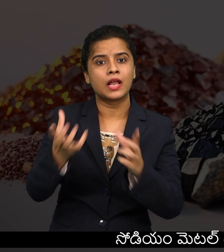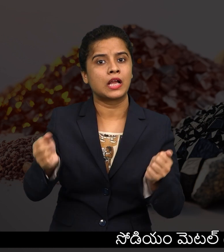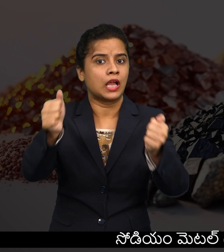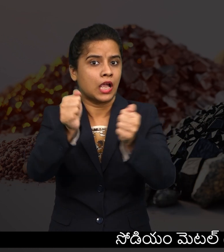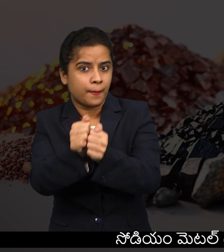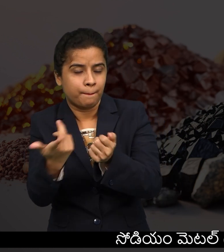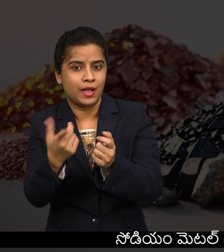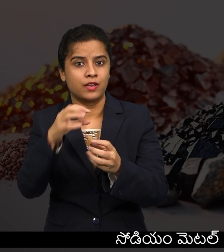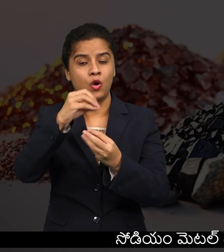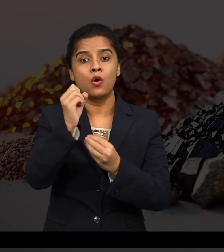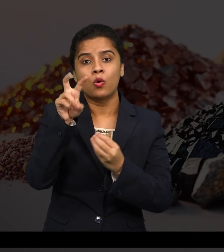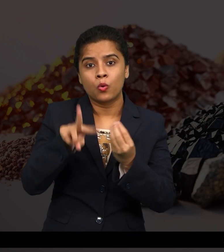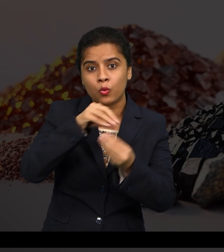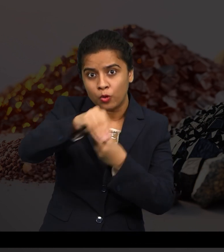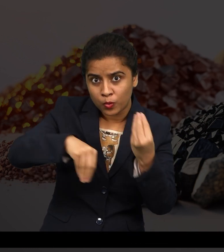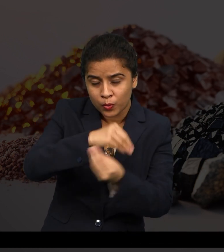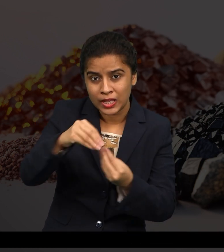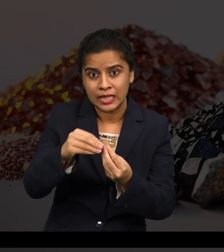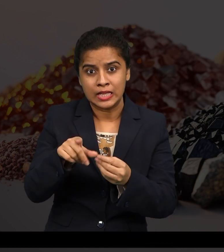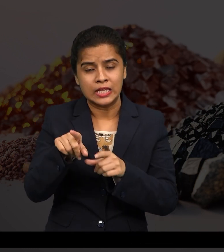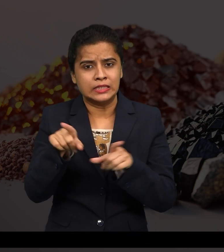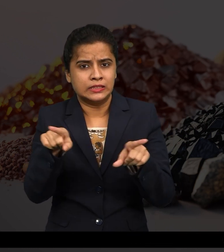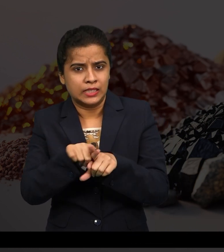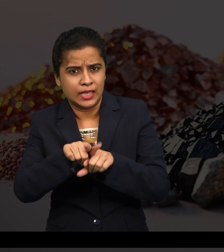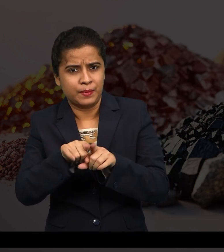వద్ద కూడా గాలిలోని ఆక్సిజన్తో కలిసి